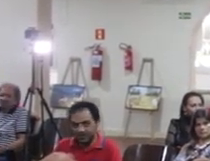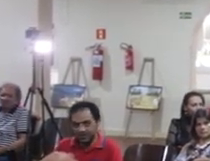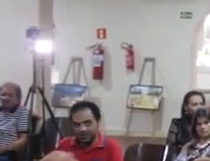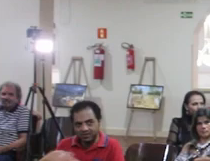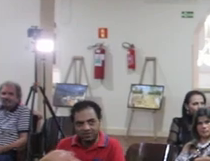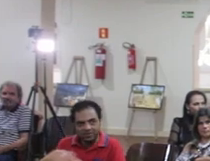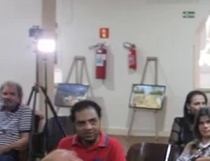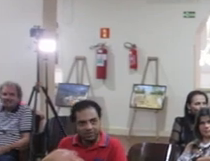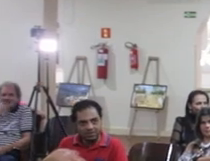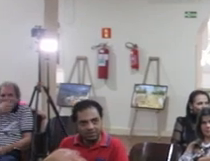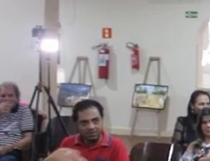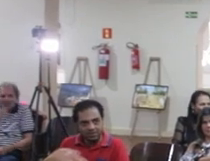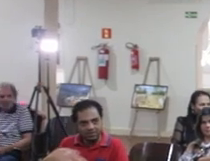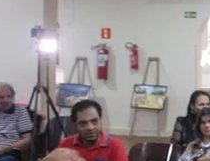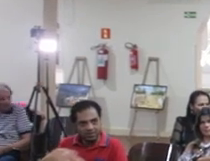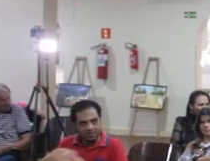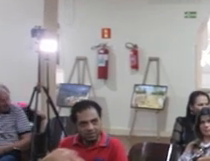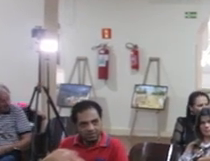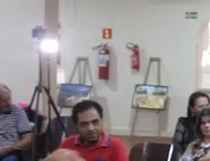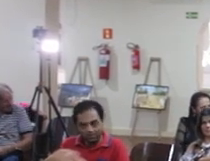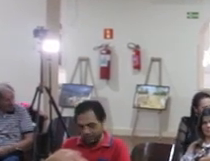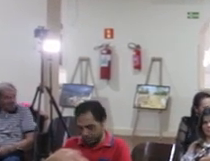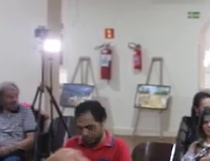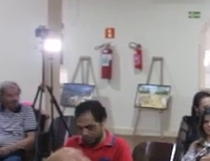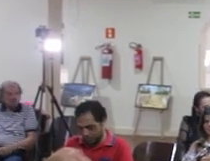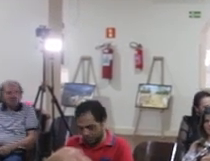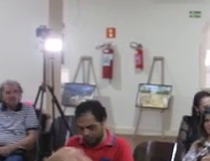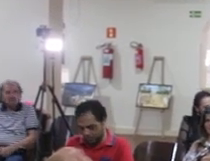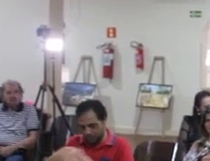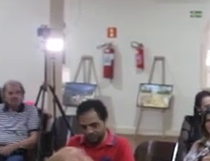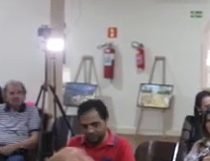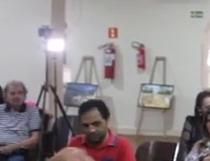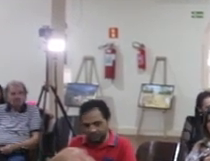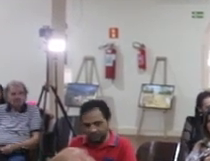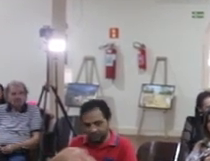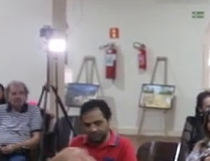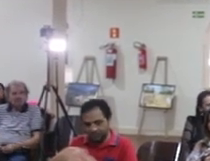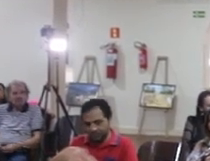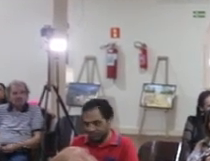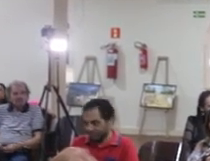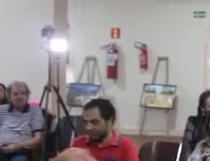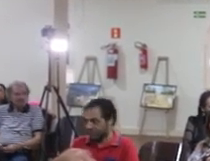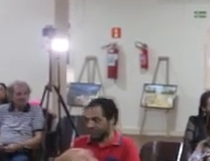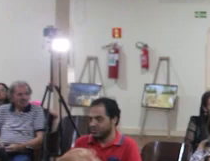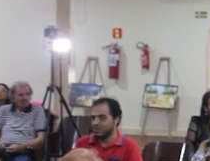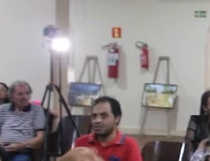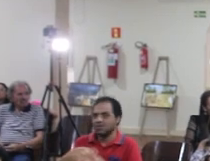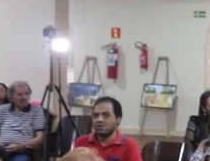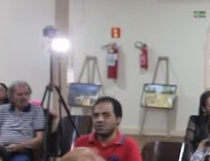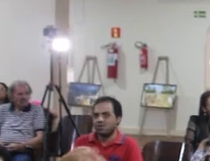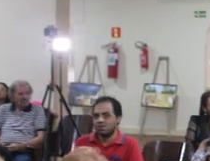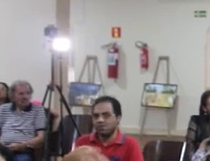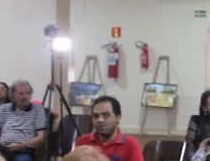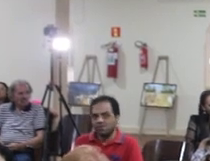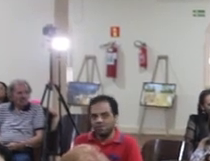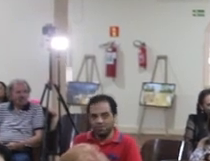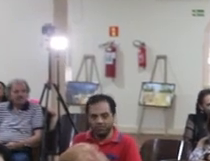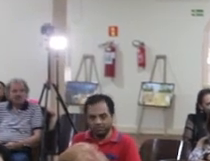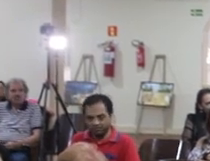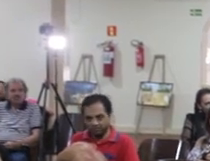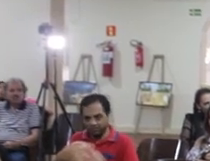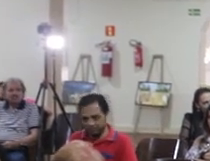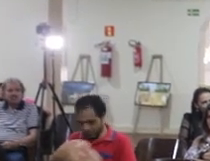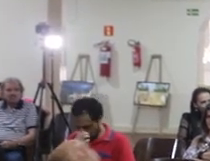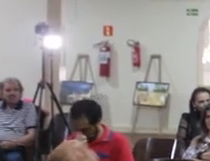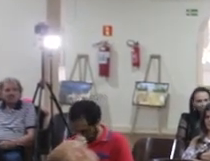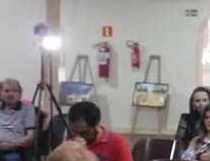tenho esse sentimento que o colega, esse sentimento nativista, eu prefiro chamar de sentimento nativista porque esse neologismo eu ainda